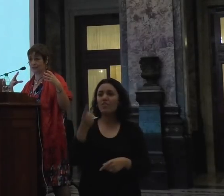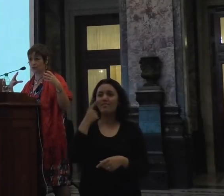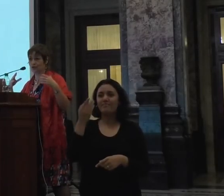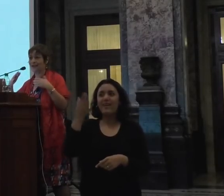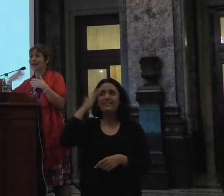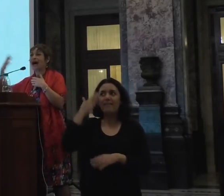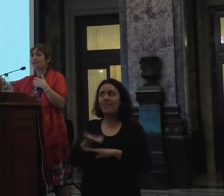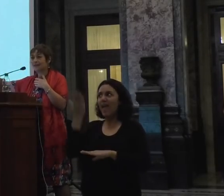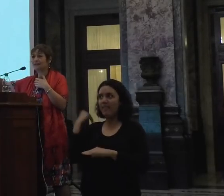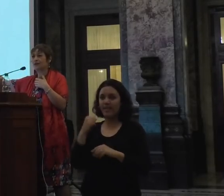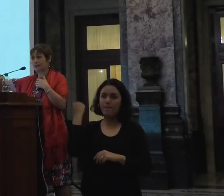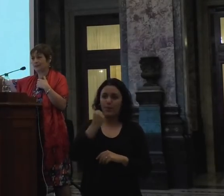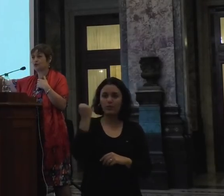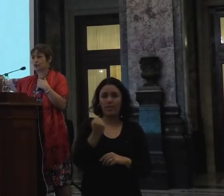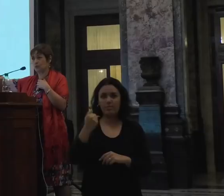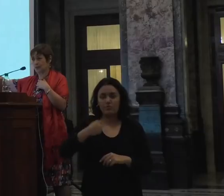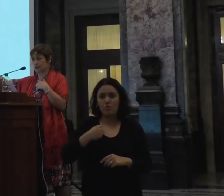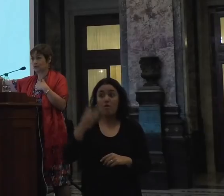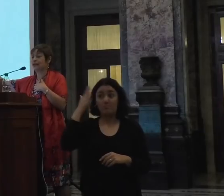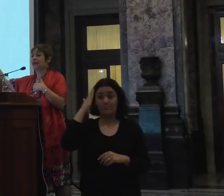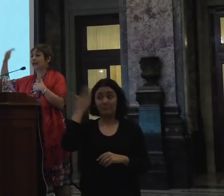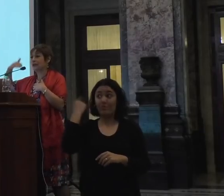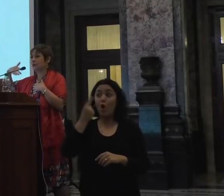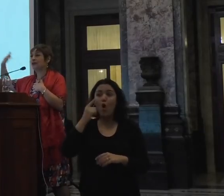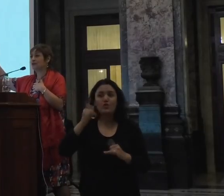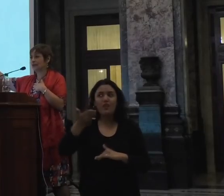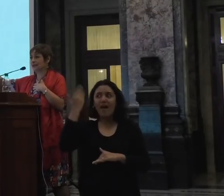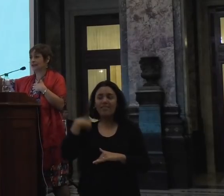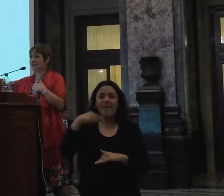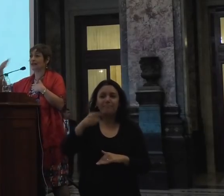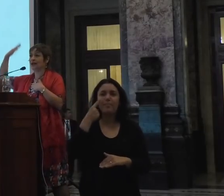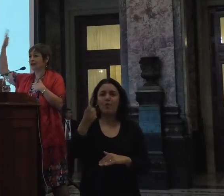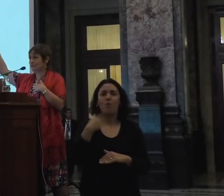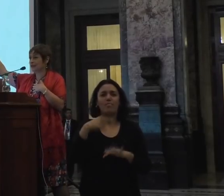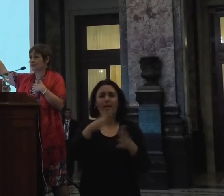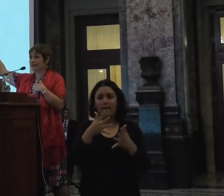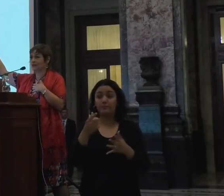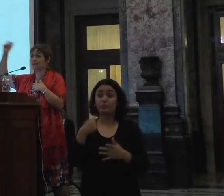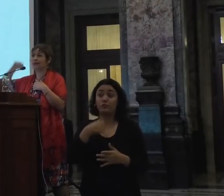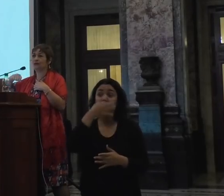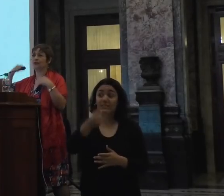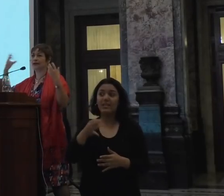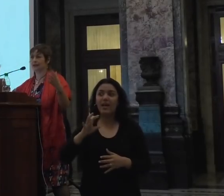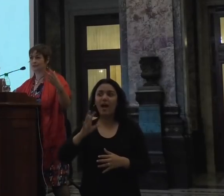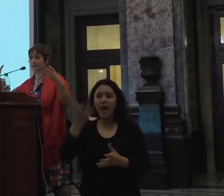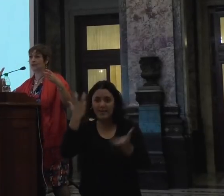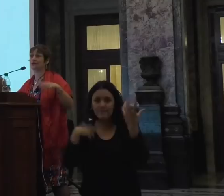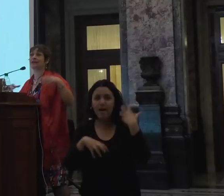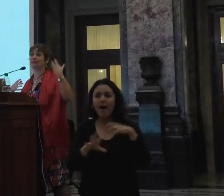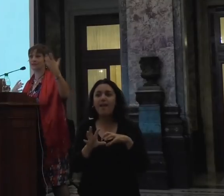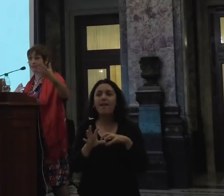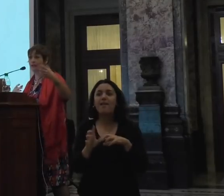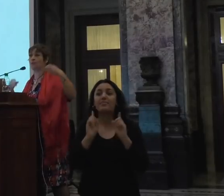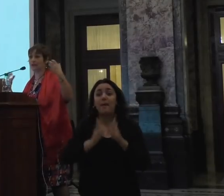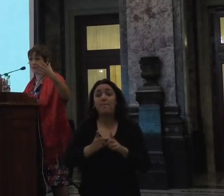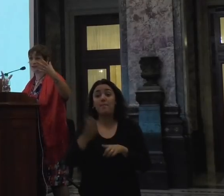que tenemos afecta lo que vemos y cómo vemos. En el momento que dije animal, más levantaron la mano. En el momento que